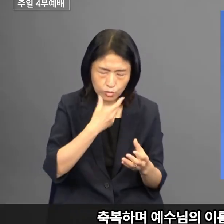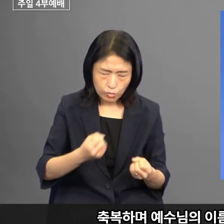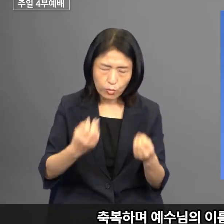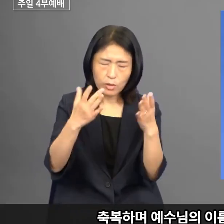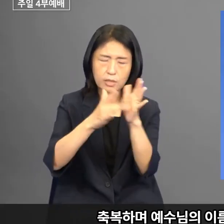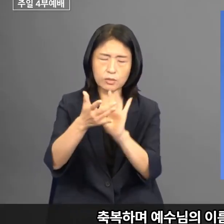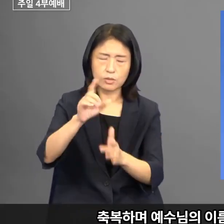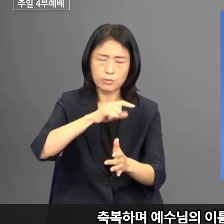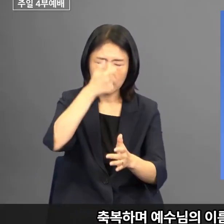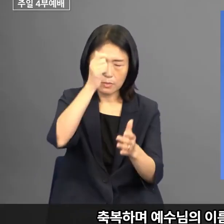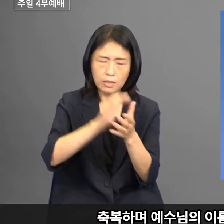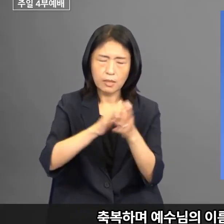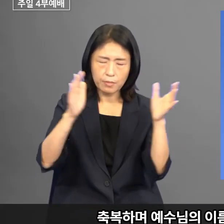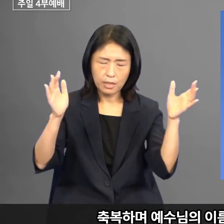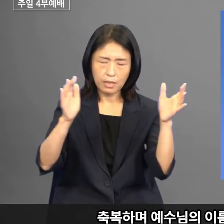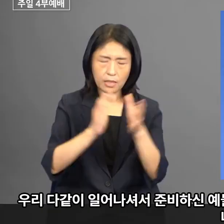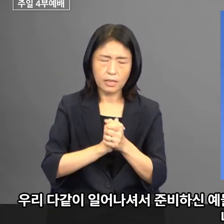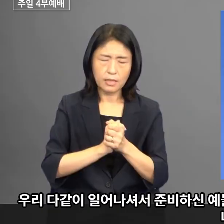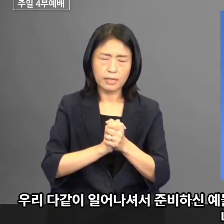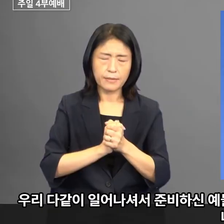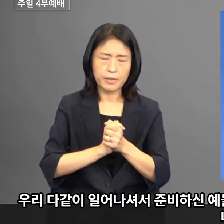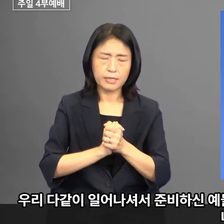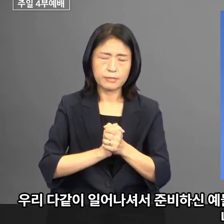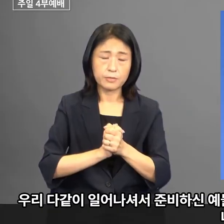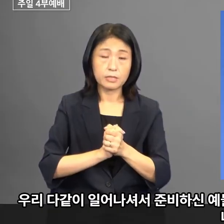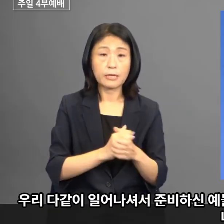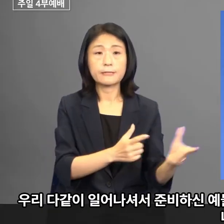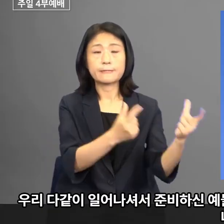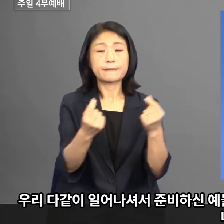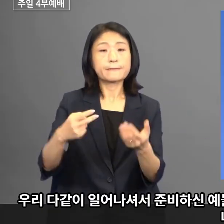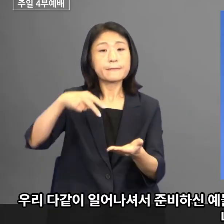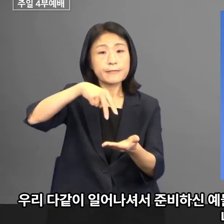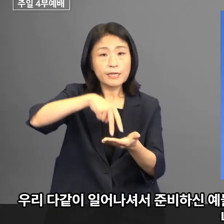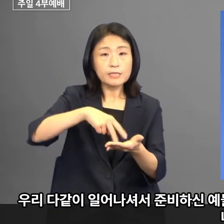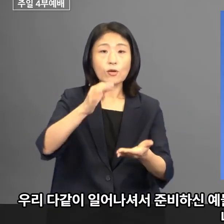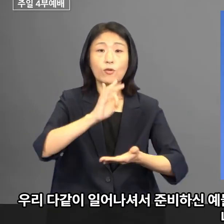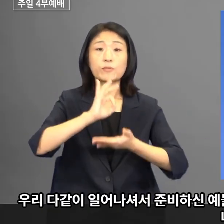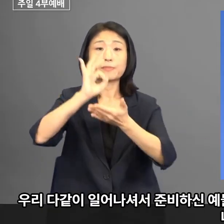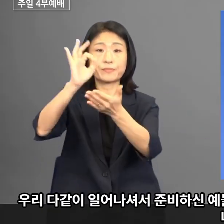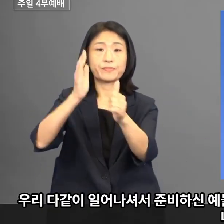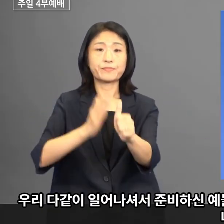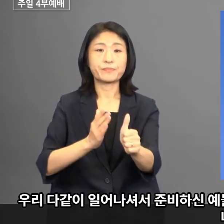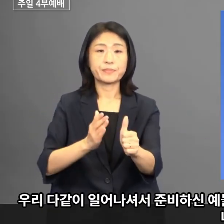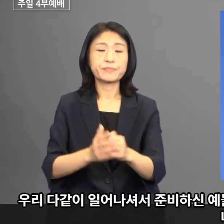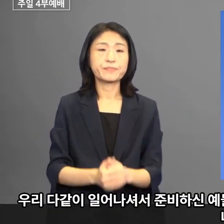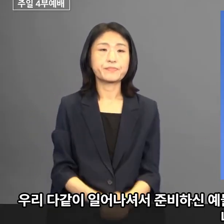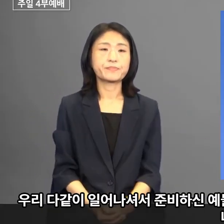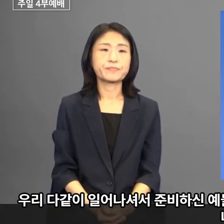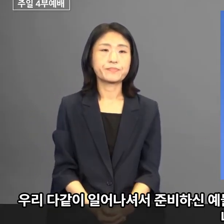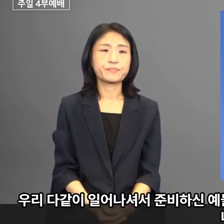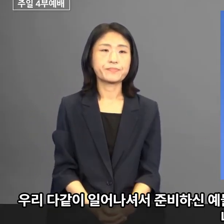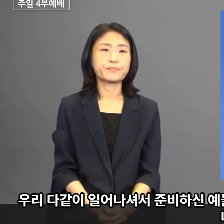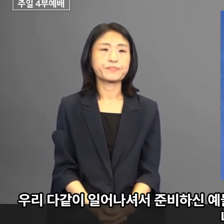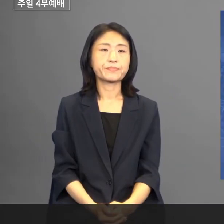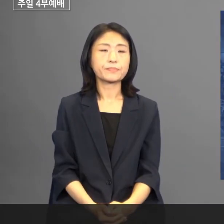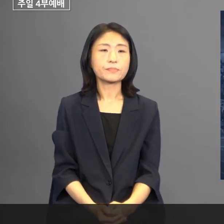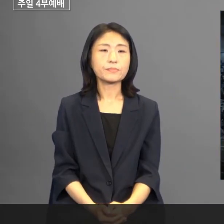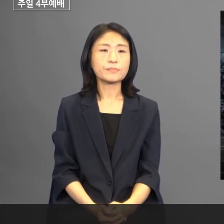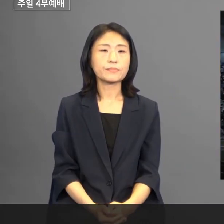이름으로 기도드립니다. 아멘. 우리 다 같이 일어나셔서 준비하신 예물 드리며 한라에서 백두까지